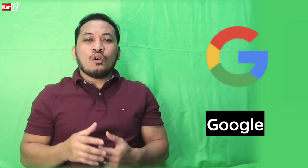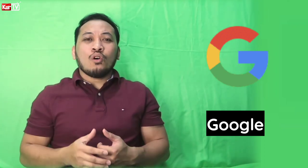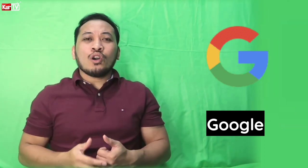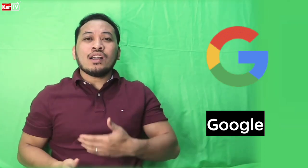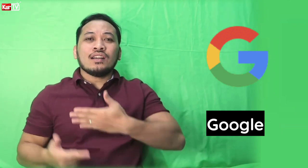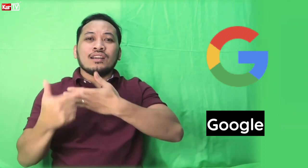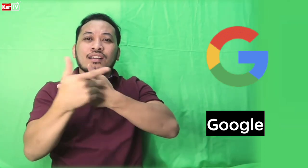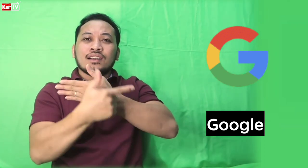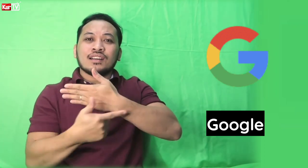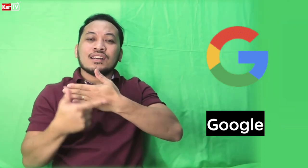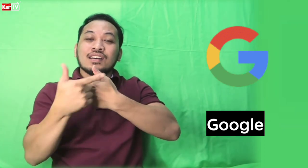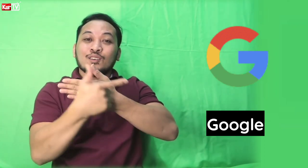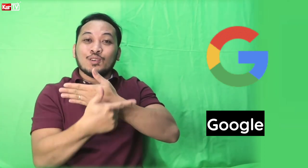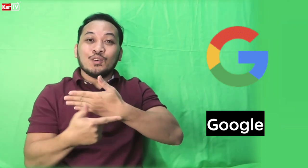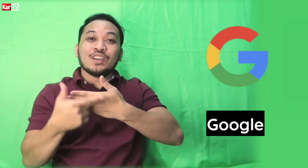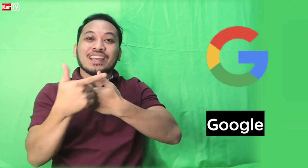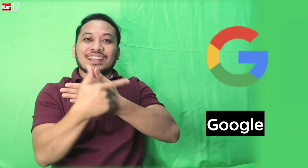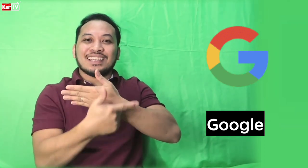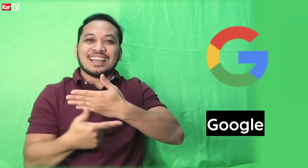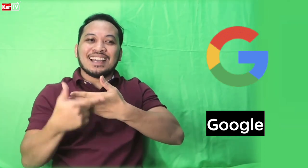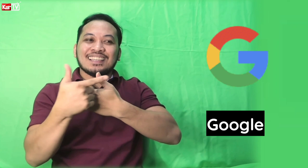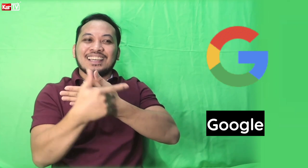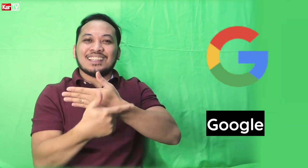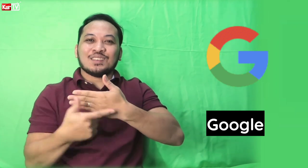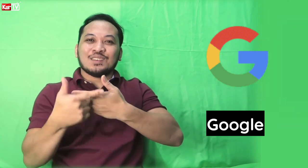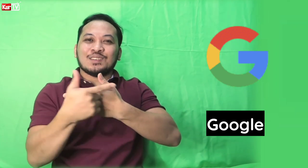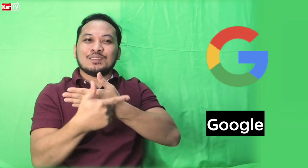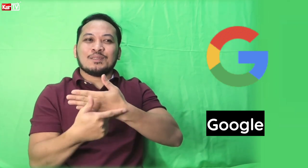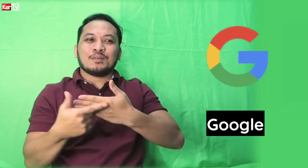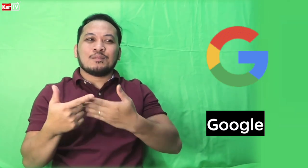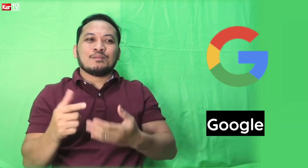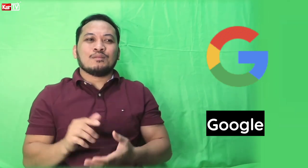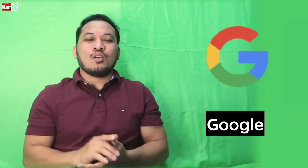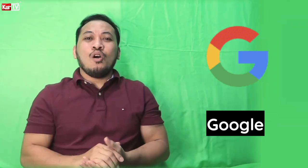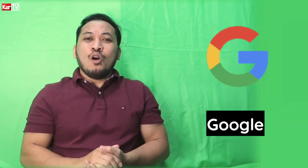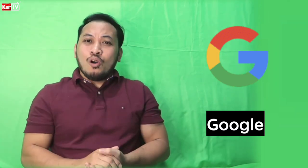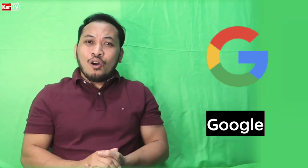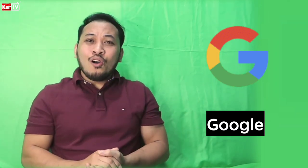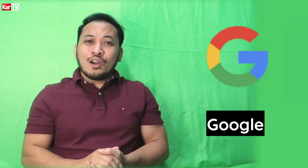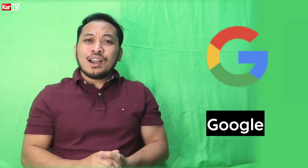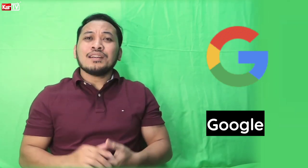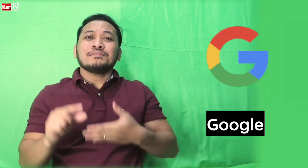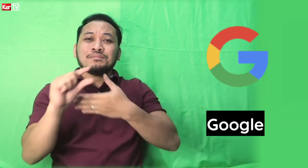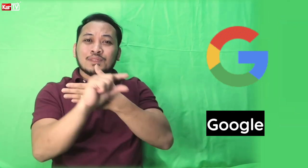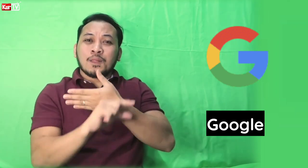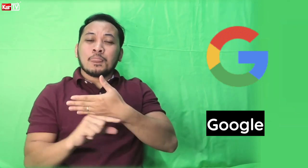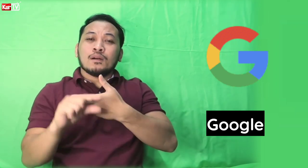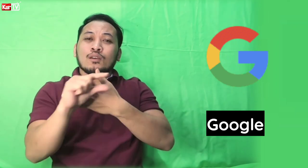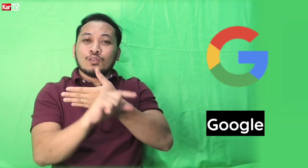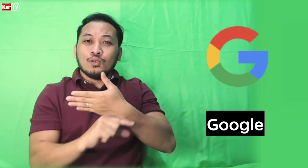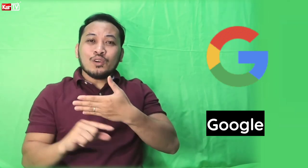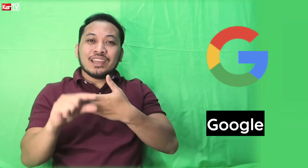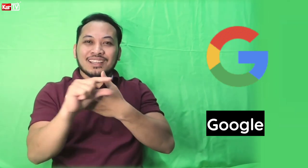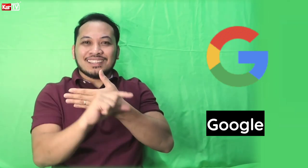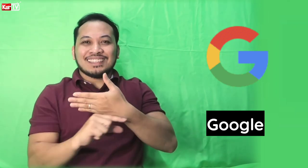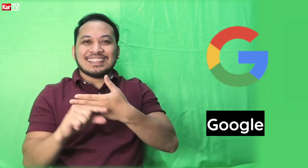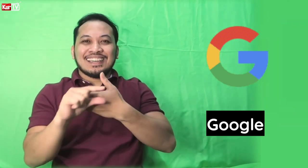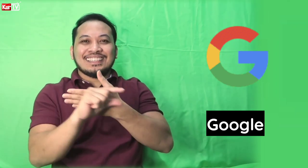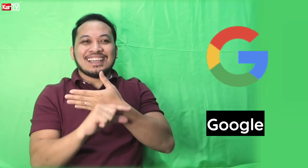Or Google. Ayan, ganito. Or Google. Ayan.